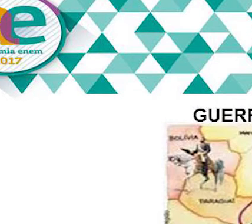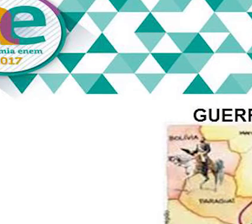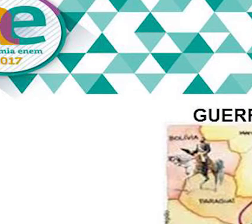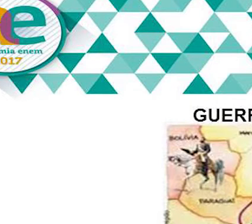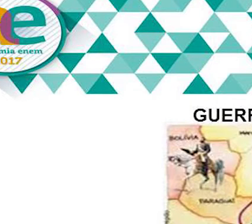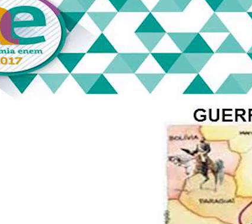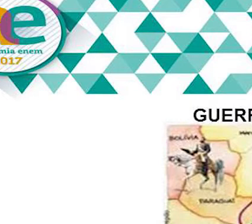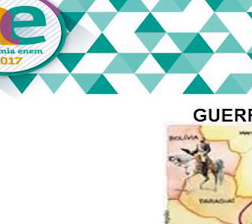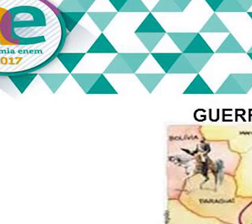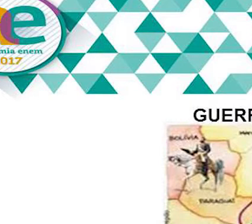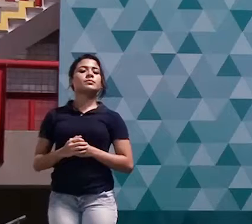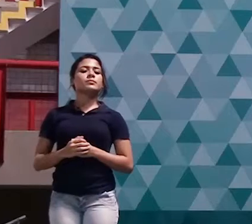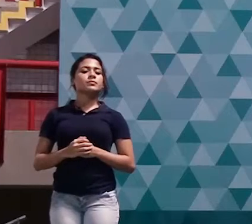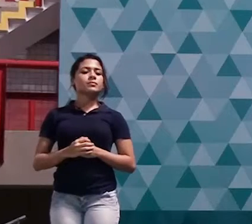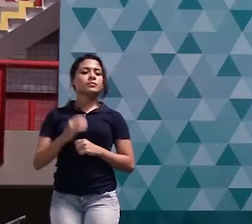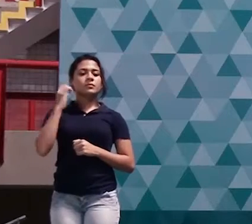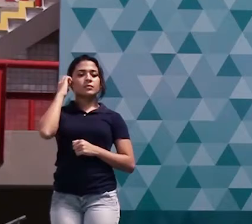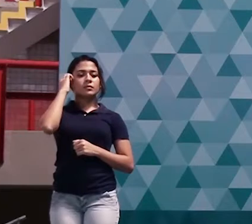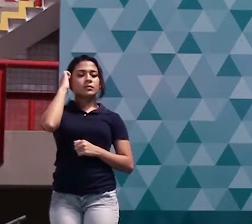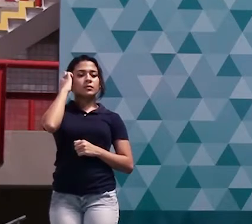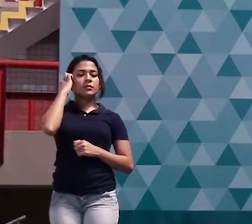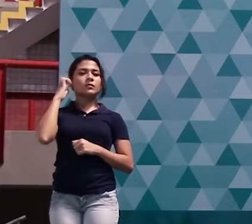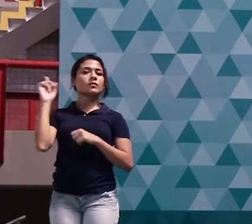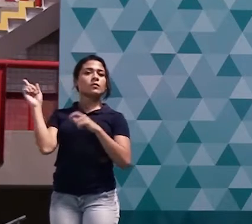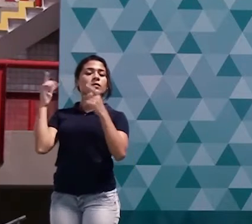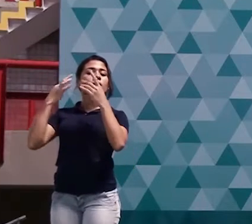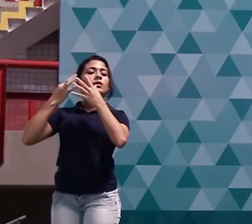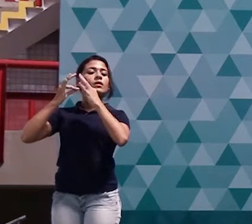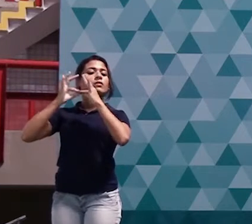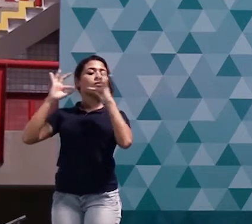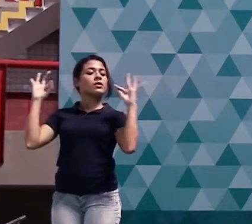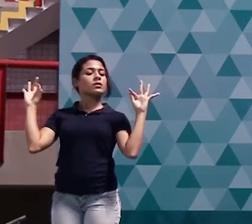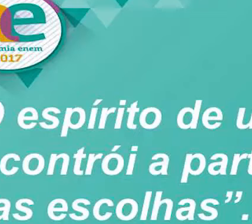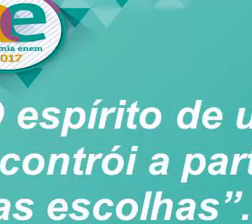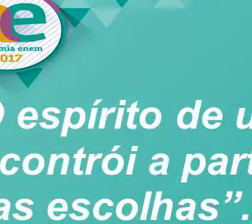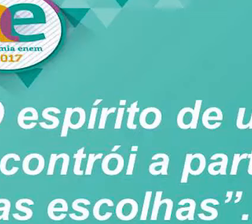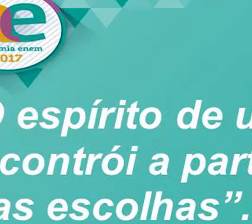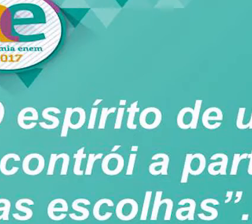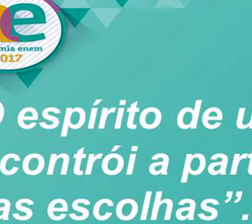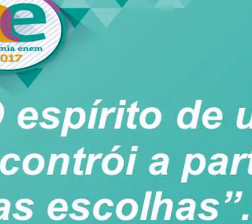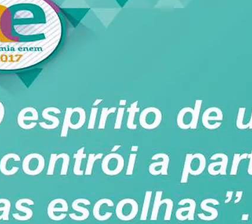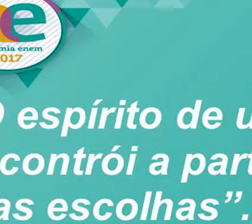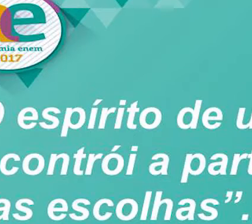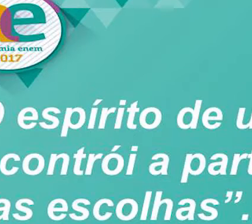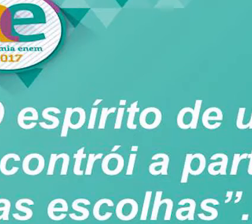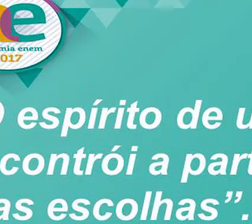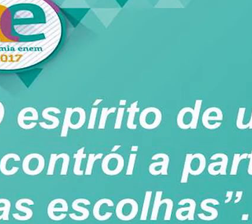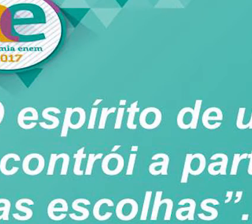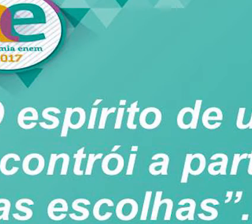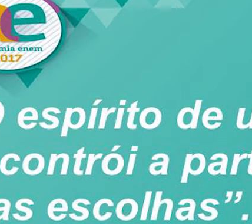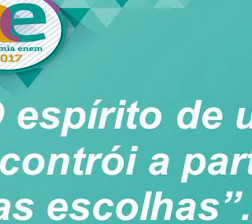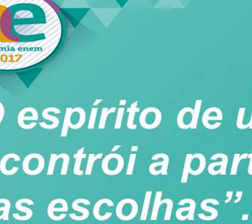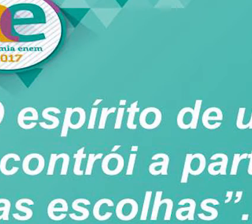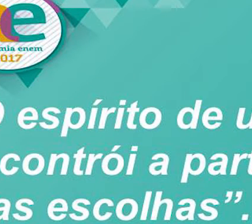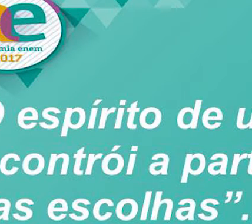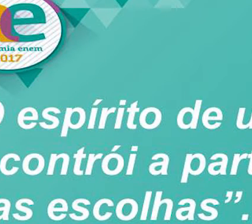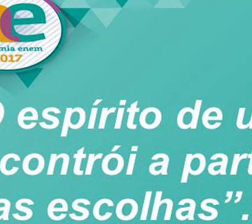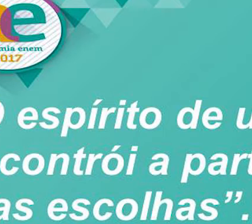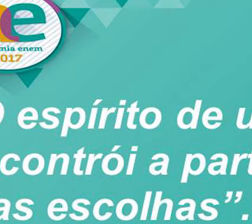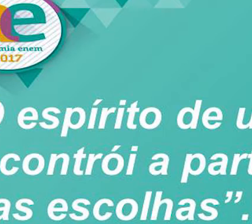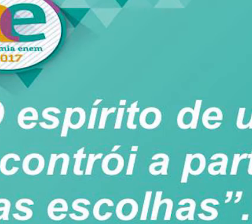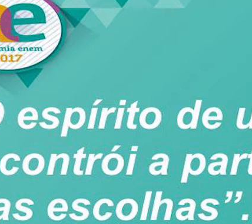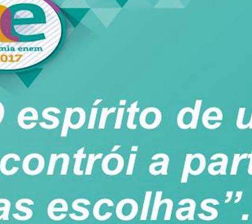acabam. Beleza? Só uma frasezinha, como eu estou vendo que alguns já estão indo, ó, a frase final que eu tinha trazido aqui, ó, que